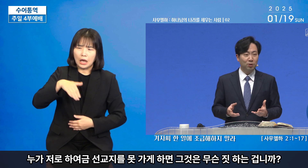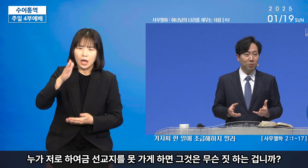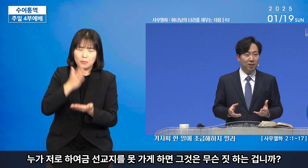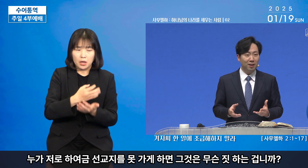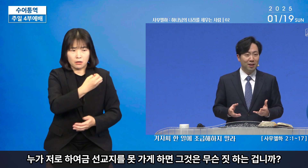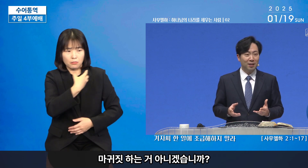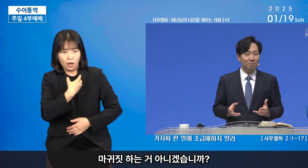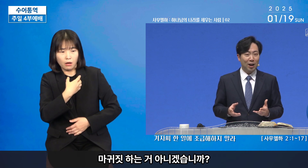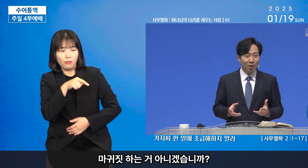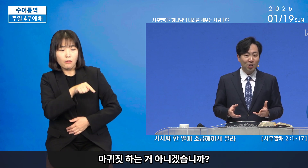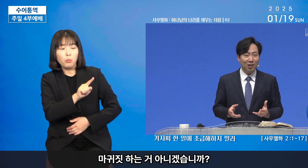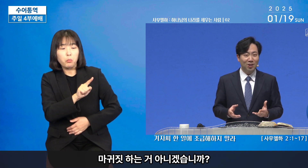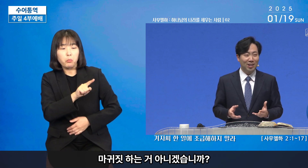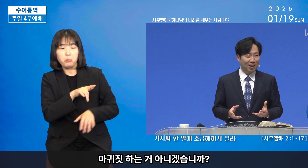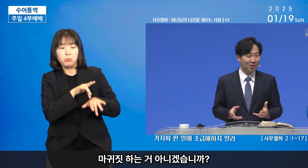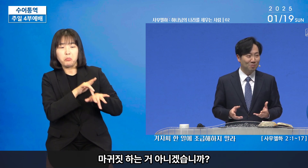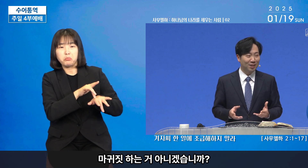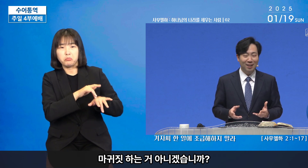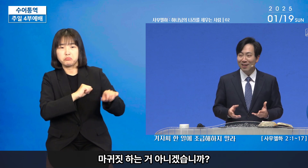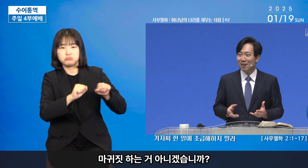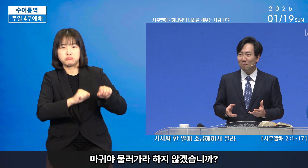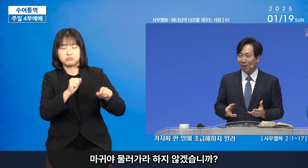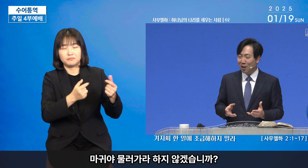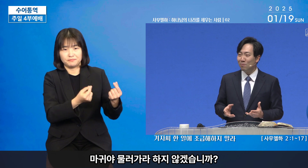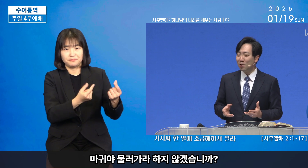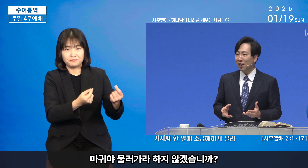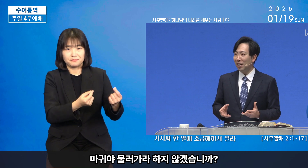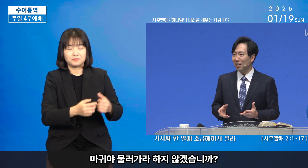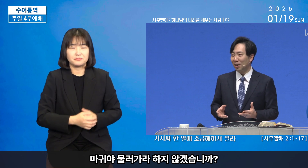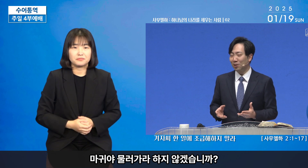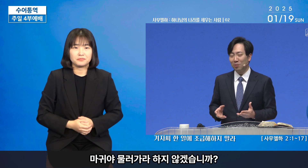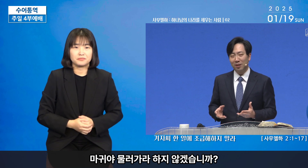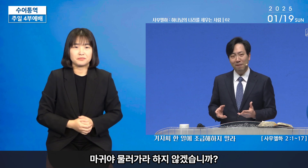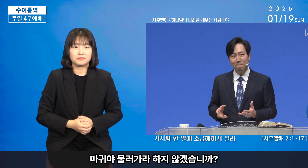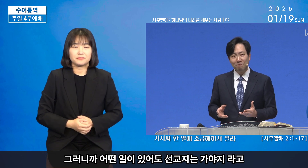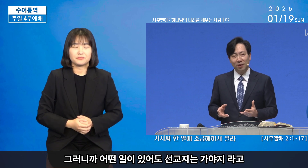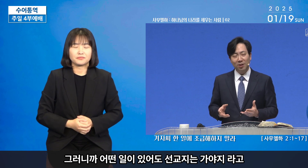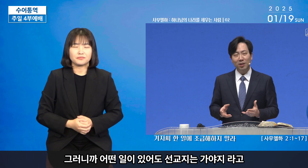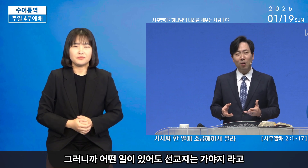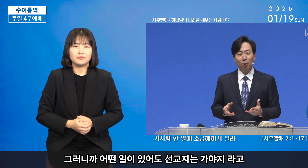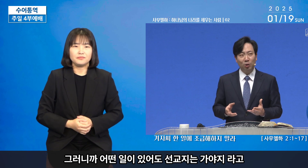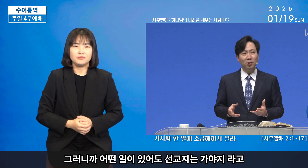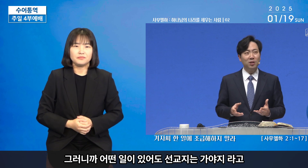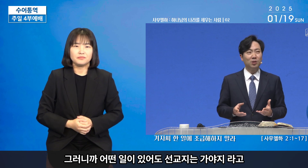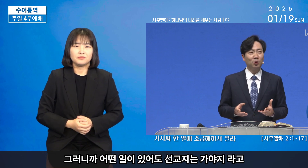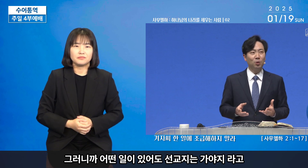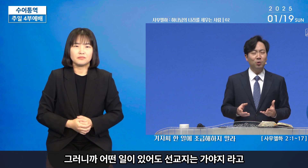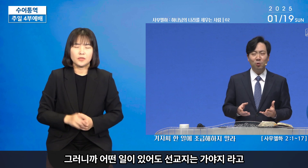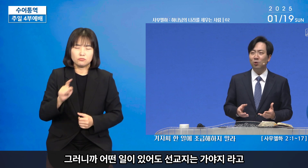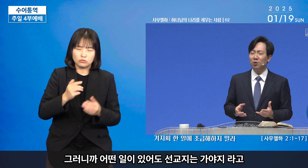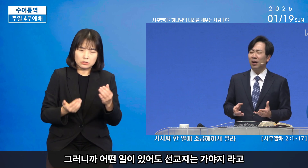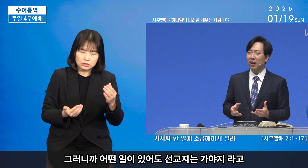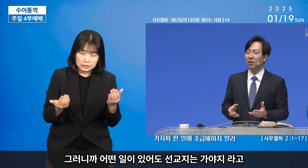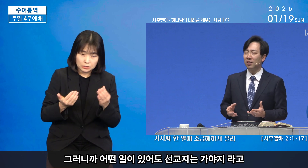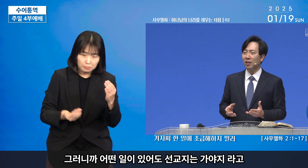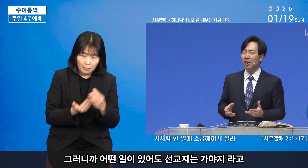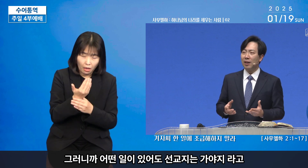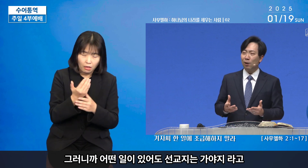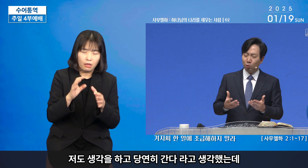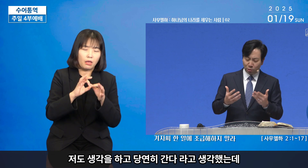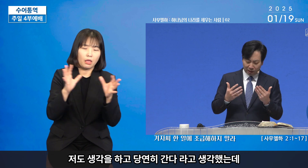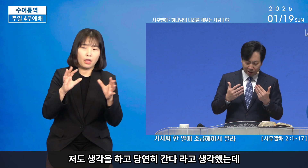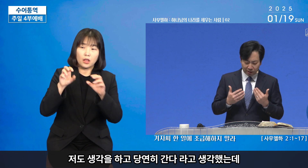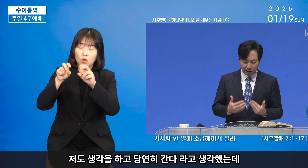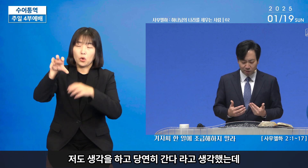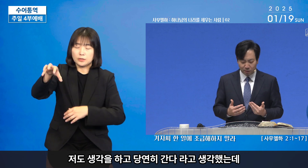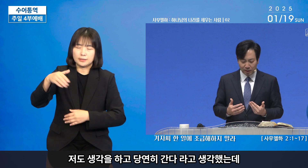짓 하는 겁니까? 마귀 짓 하는 거 아니겠습니까? 마귀야 물러가라 하지 않겠습니까? 그러니까 어떤 일이 있어도 선교지는 가야지 라고